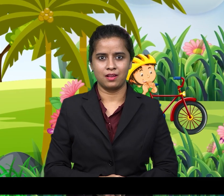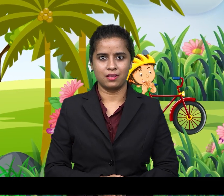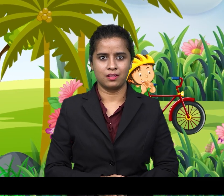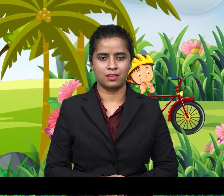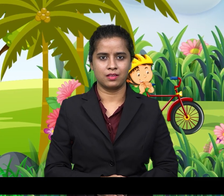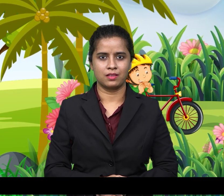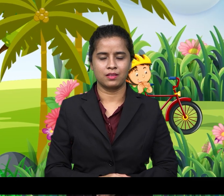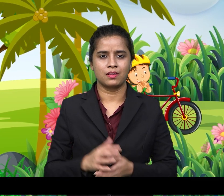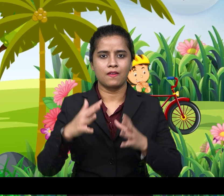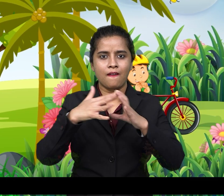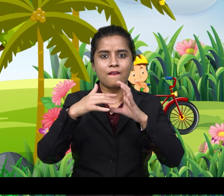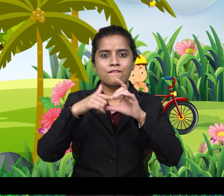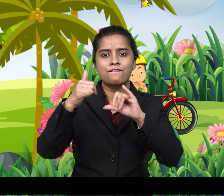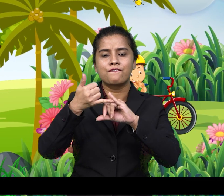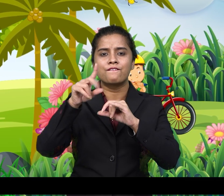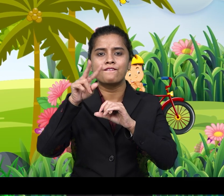खून,